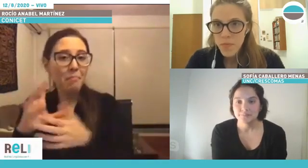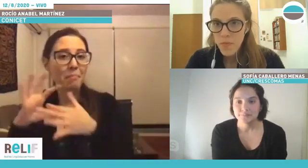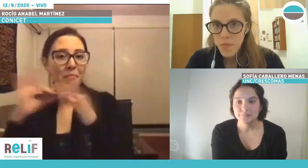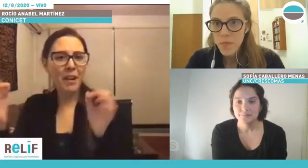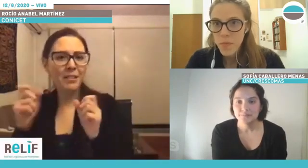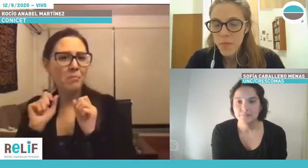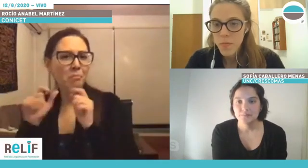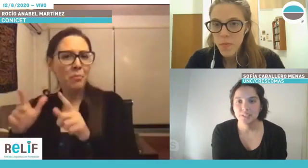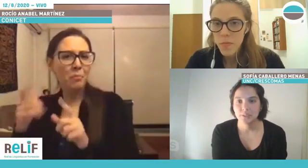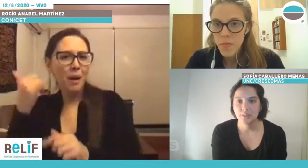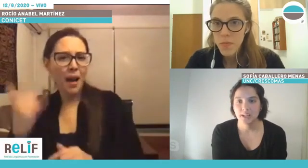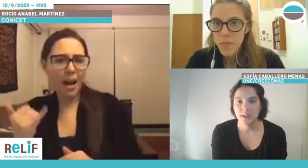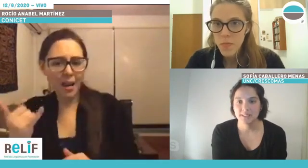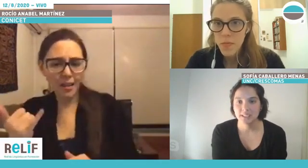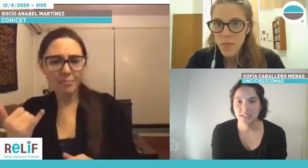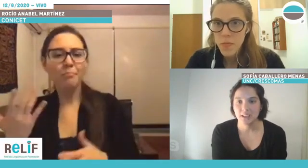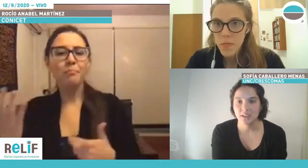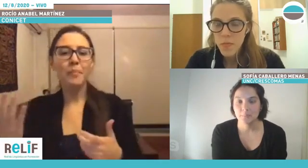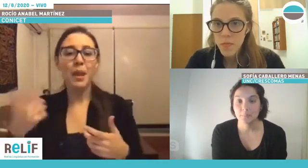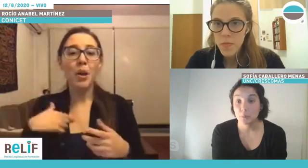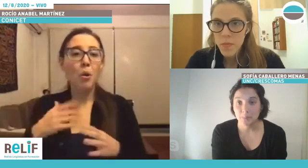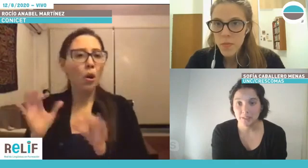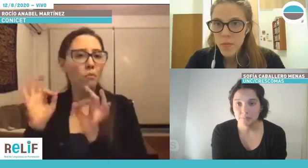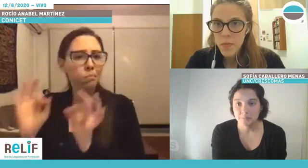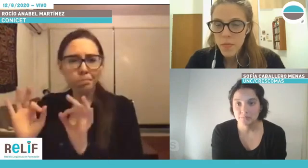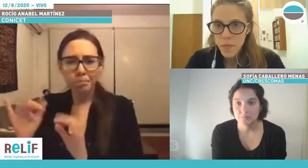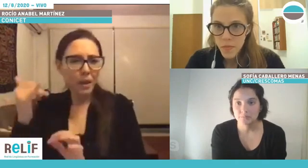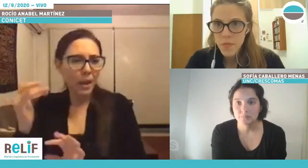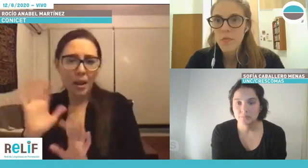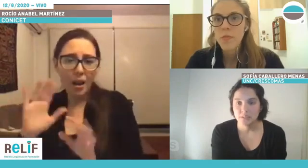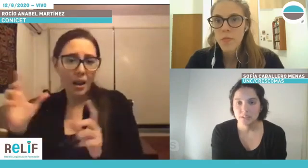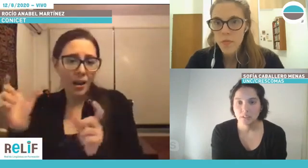natural, tiene una gramática propia,